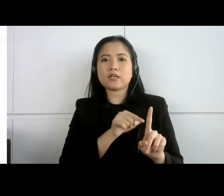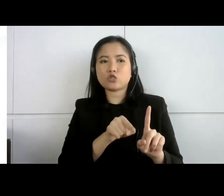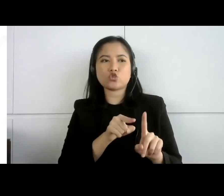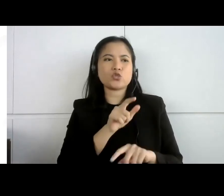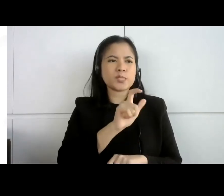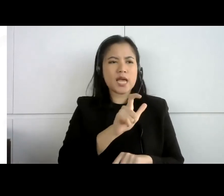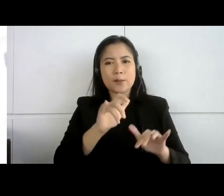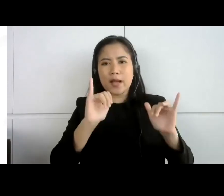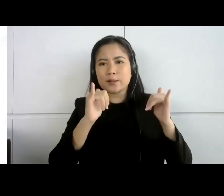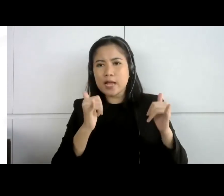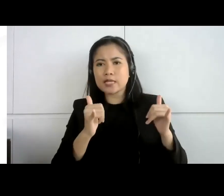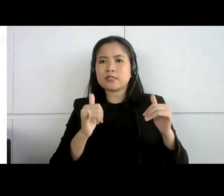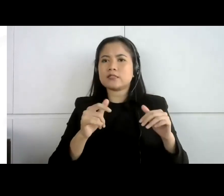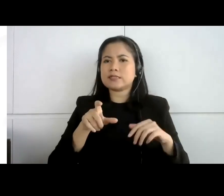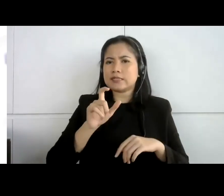bermain, cara bernyanyi.